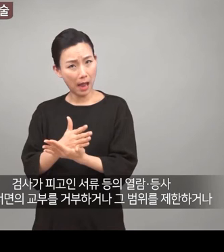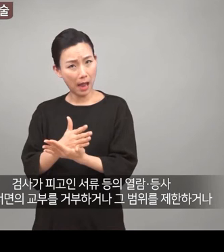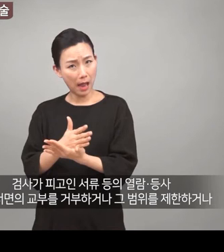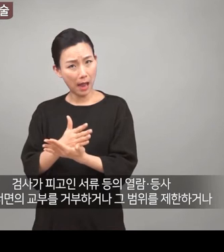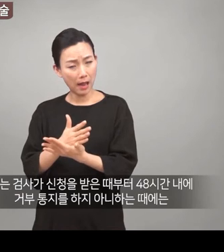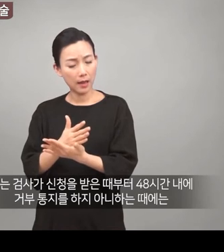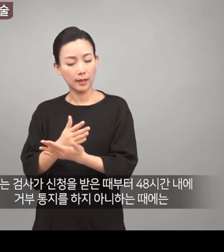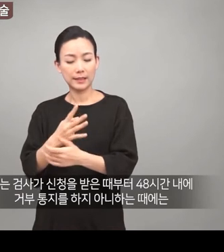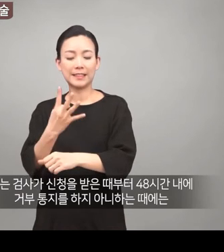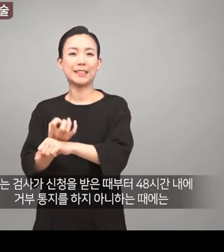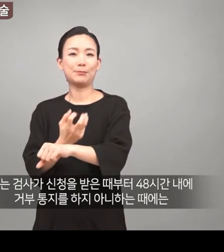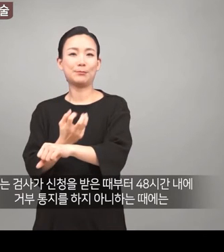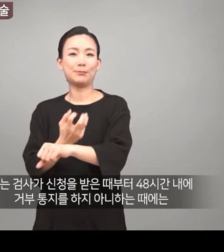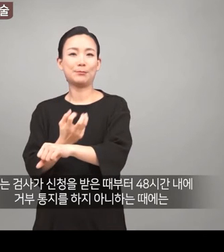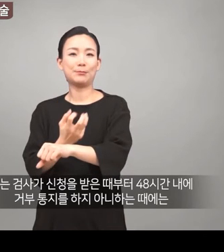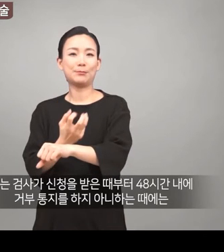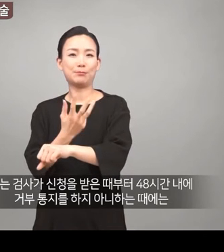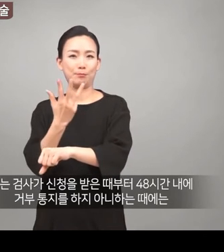허락하지 않을지